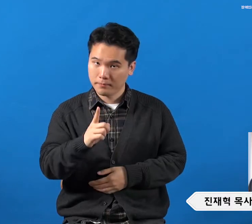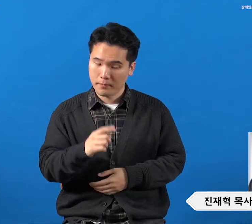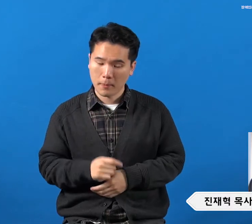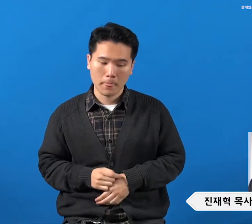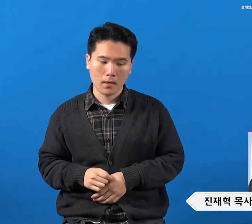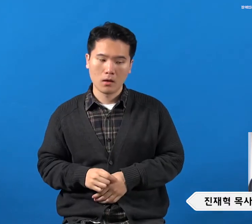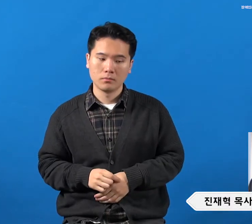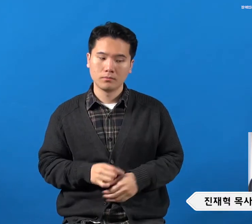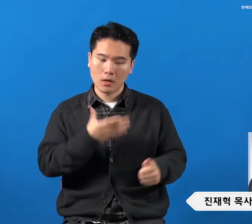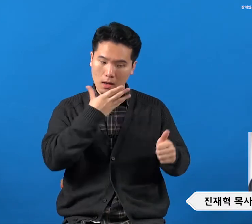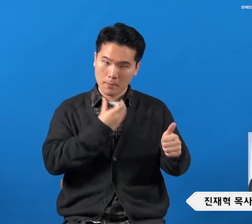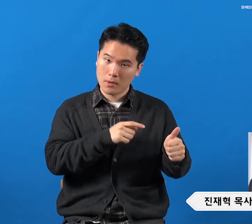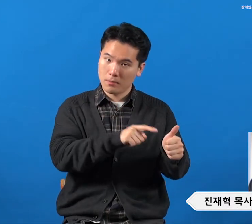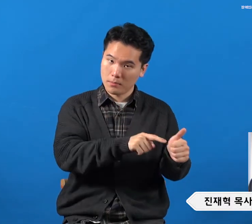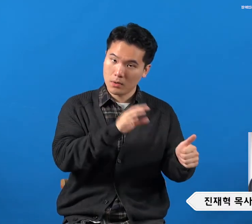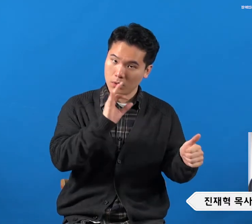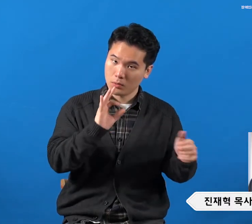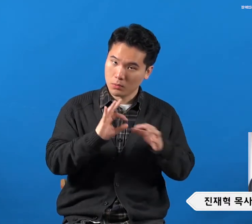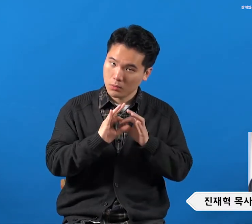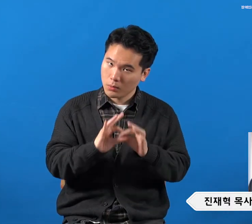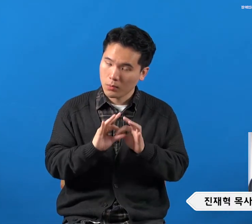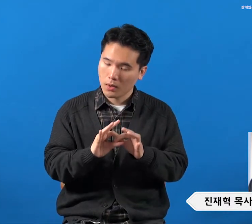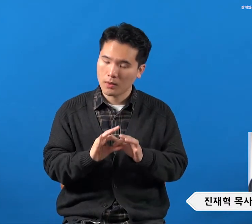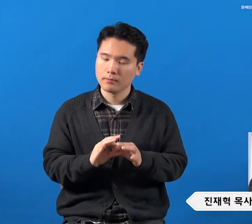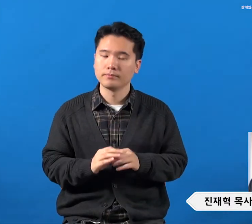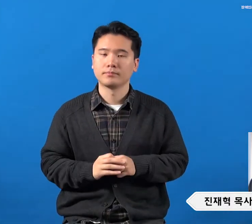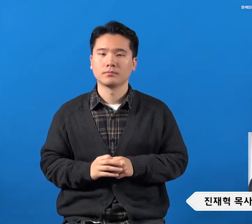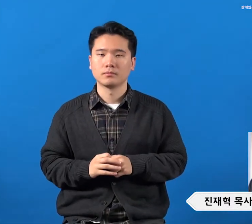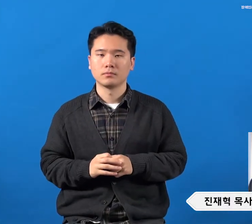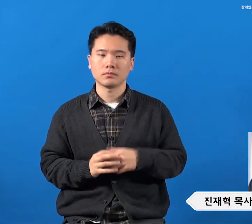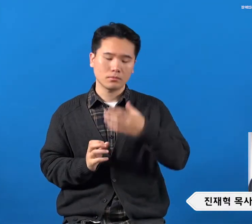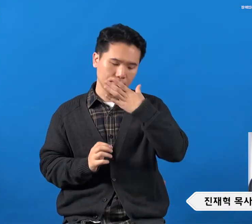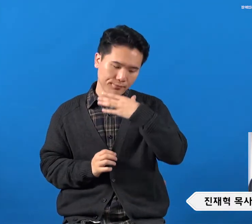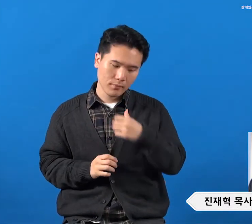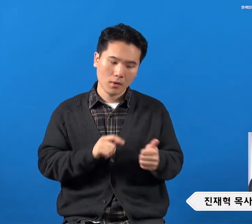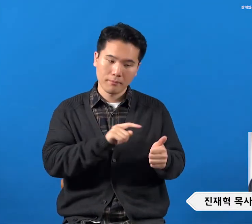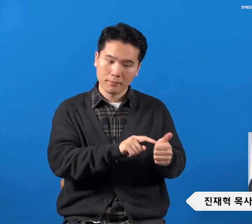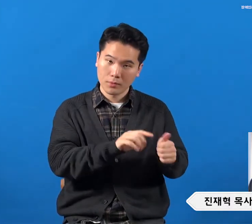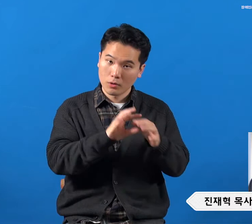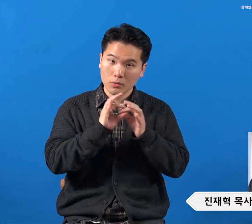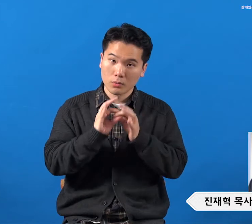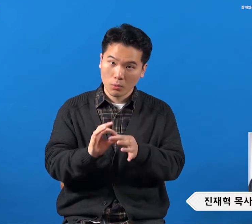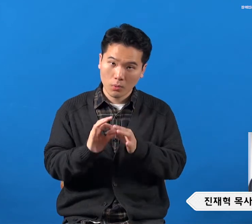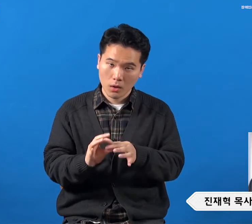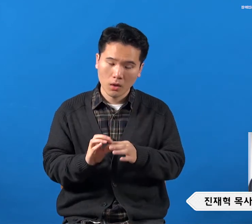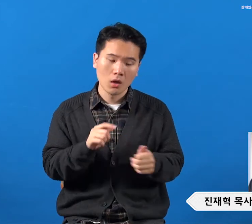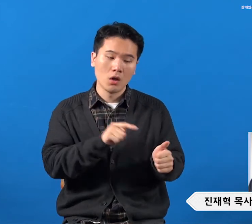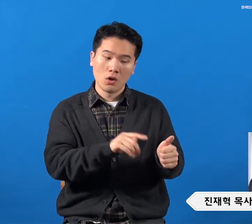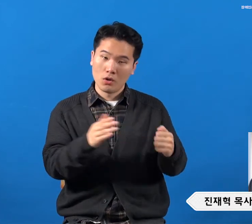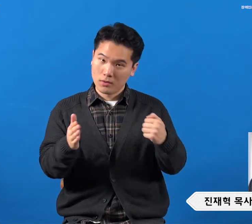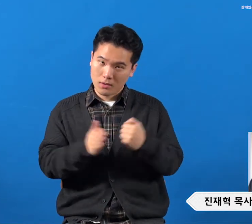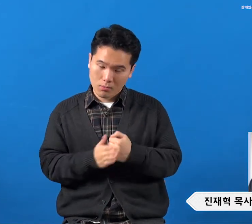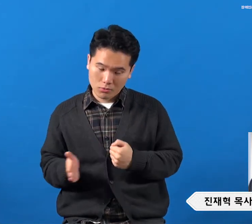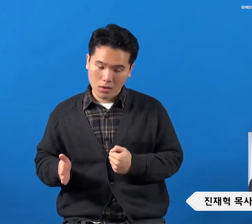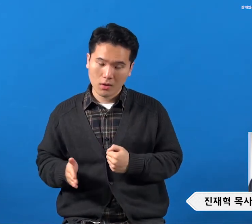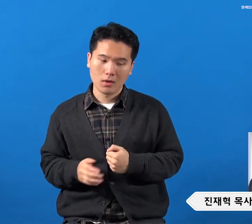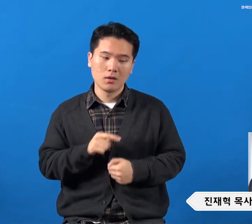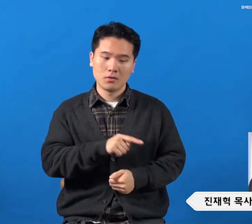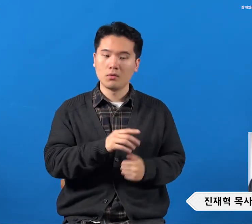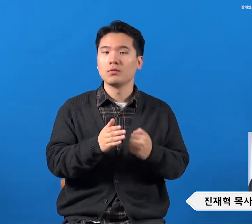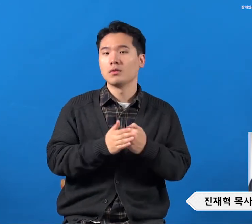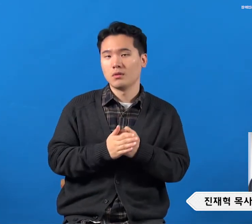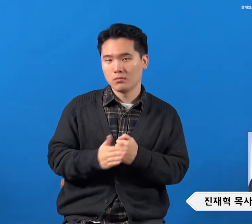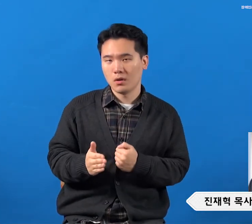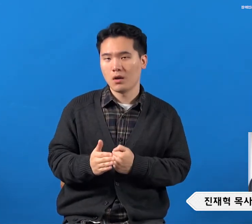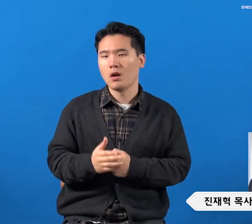너로 말미암아라고 말씀합니다. Through you, 너를 통하여, 너 때문에, 너로